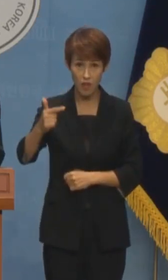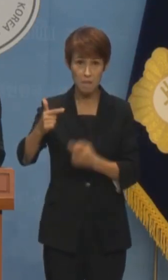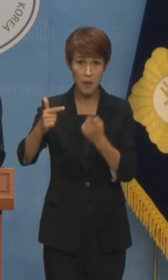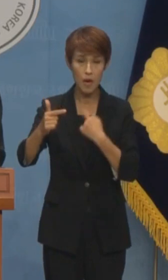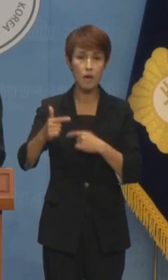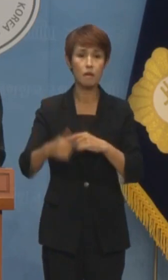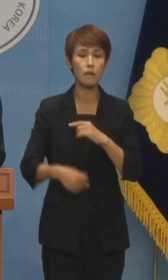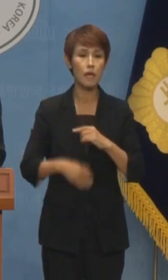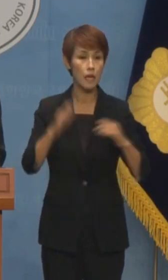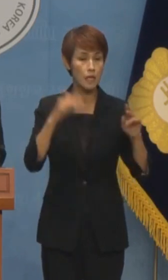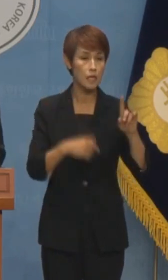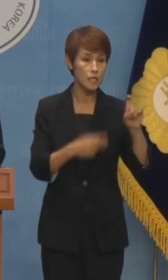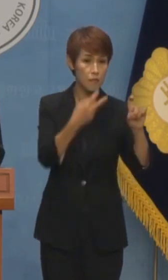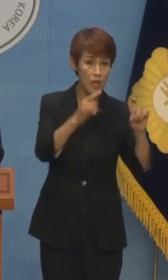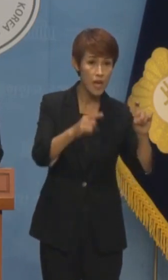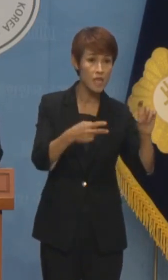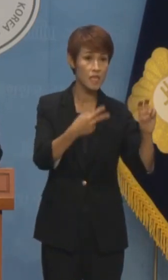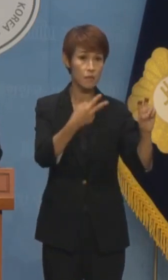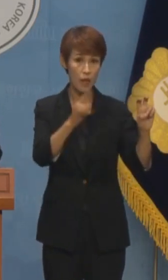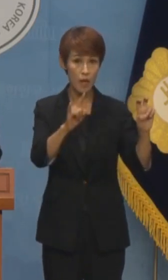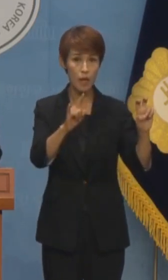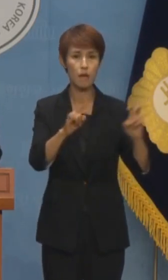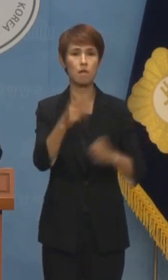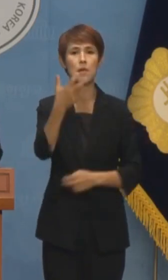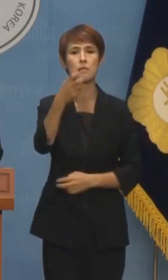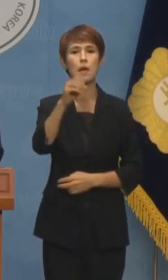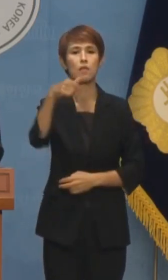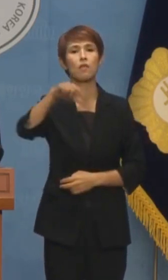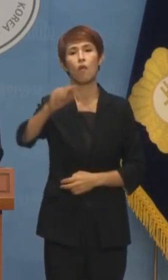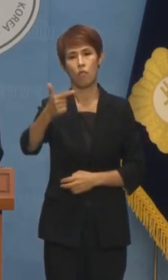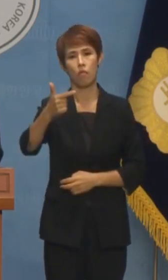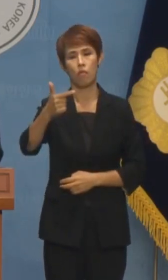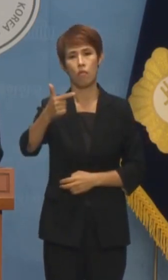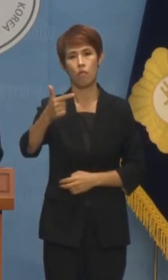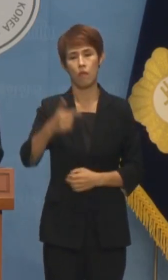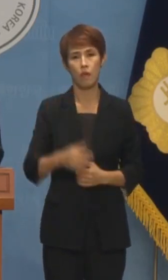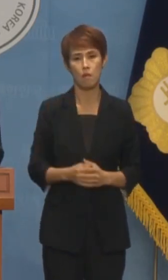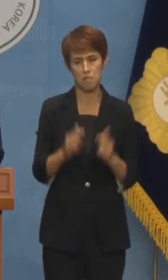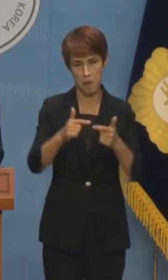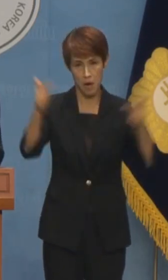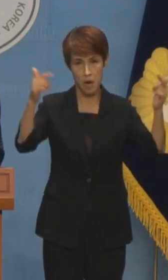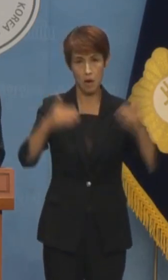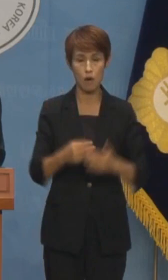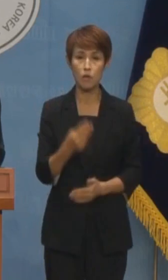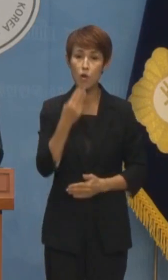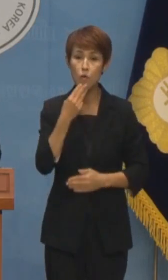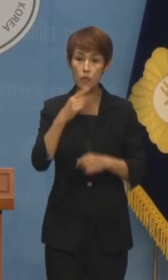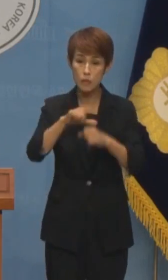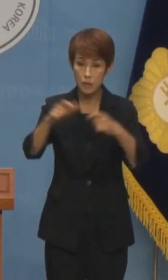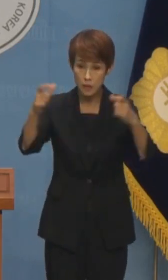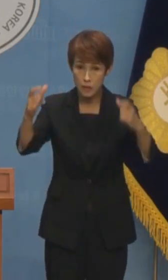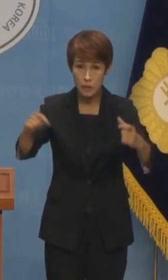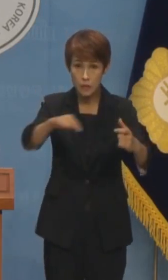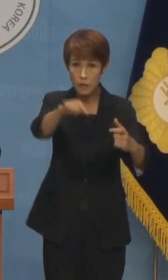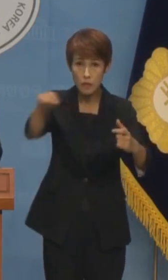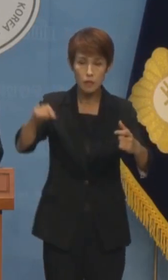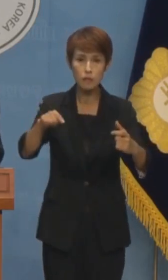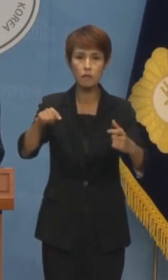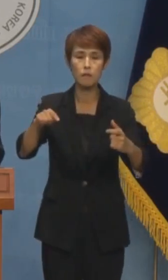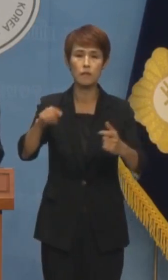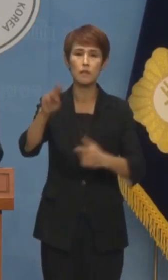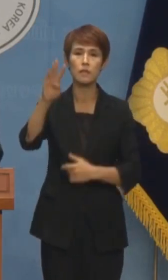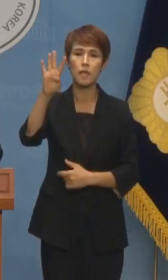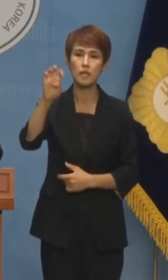무려 80만 건으로 이르는 것으로 나타나고 있습니다. 또 서울시 25개 자치구별 보면 전체 처방